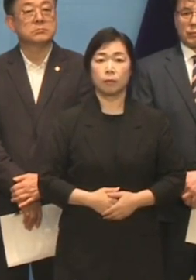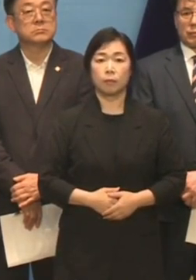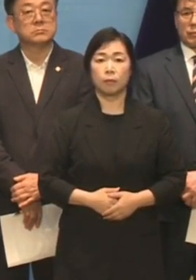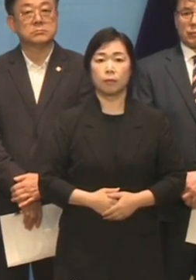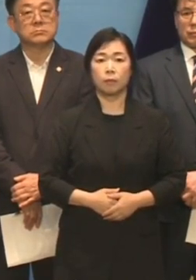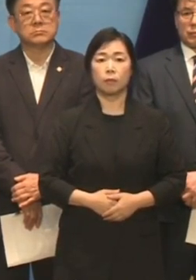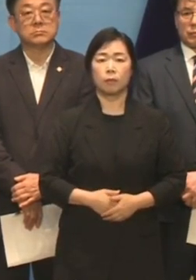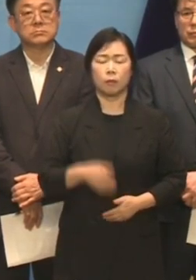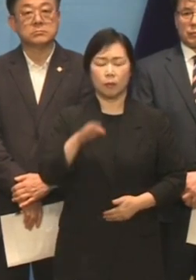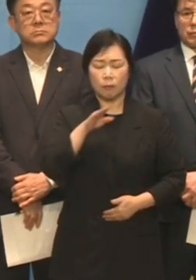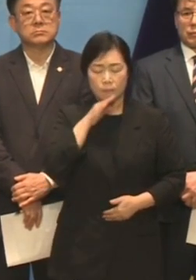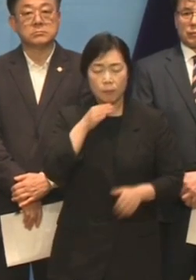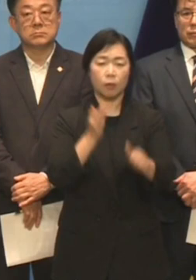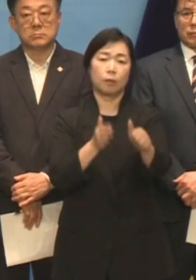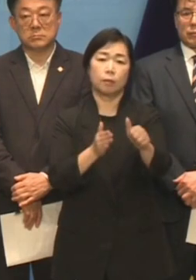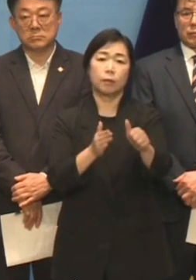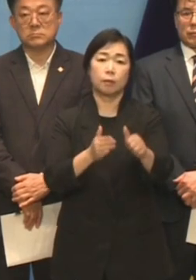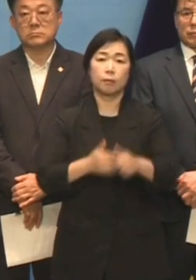제발 부탁드립니다.